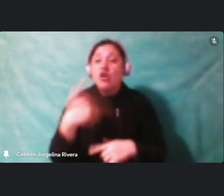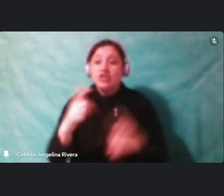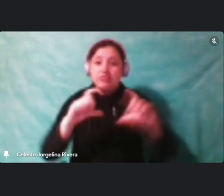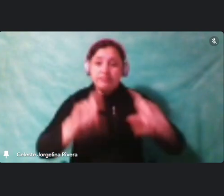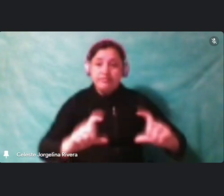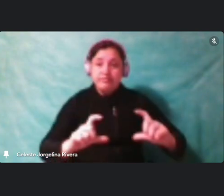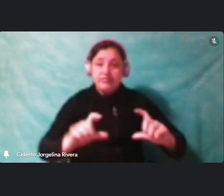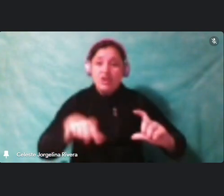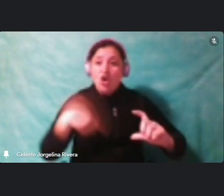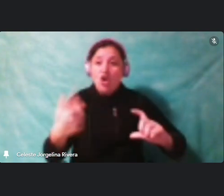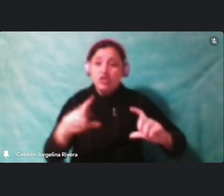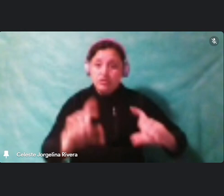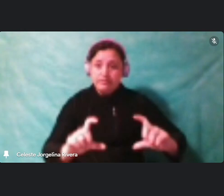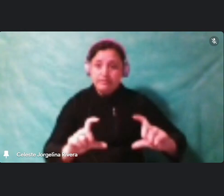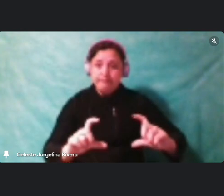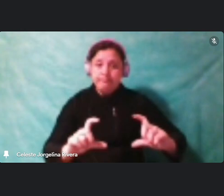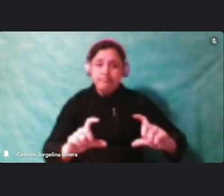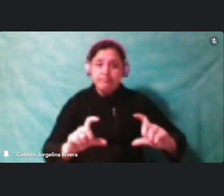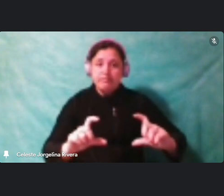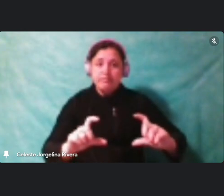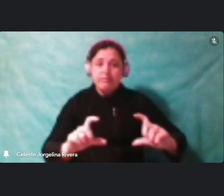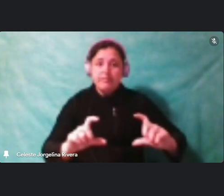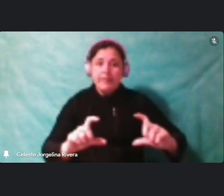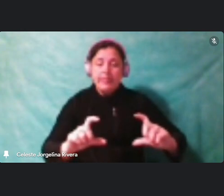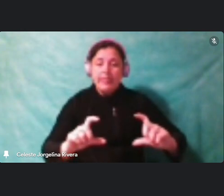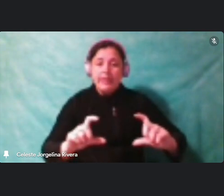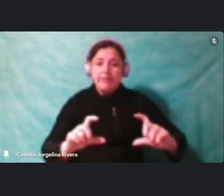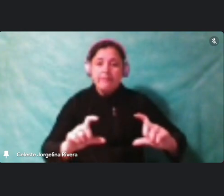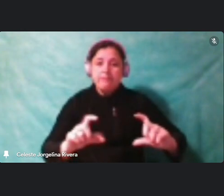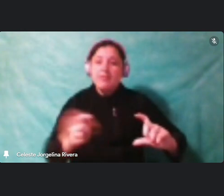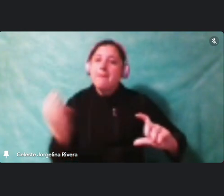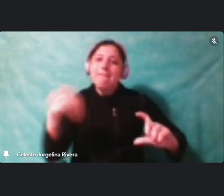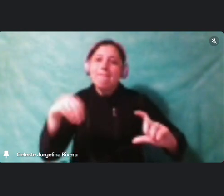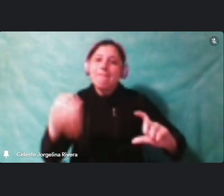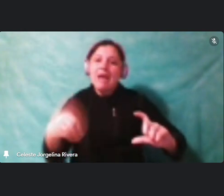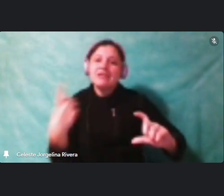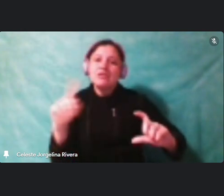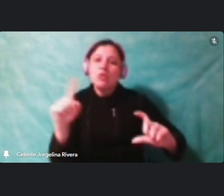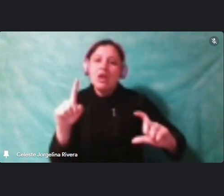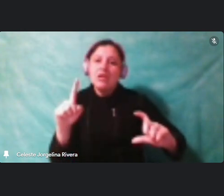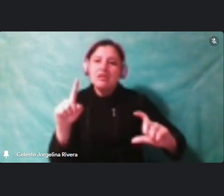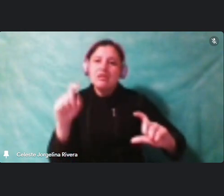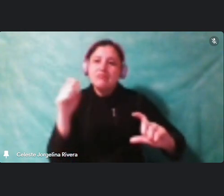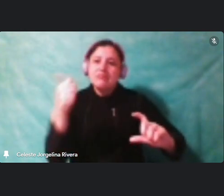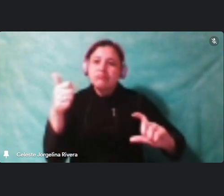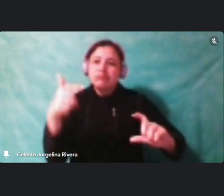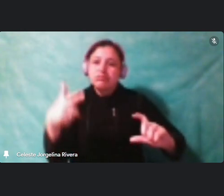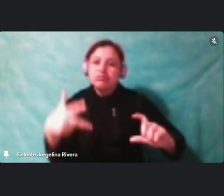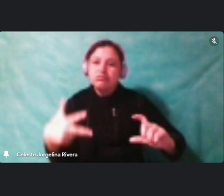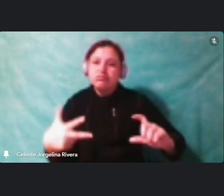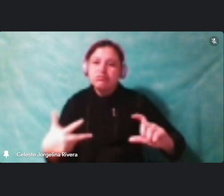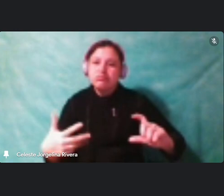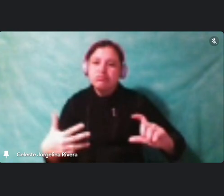bloque, otro bloque. ¿Y qué más? Acá tenemos enumeración. ¿Qué cosas está enumerando?